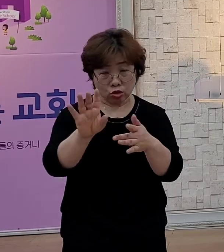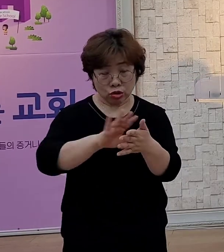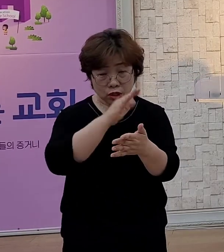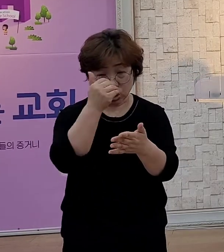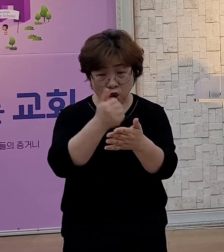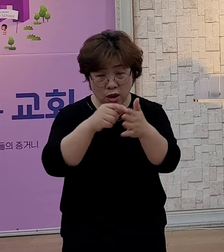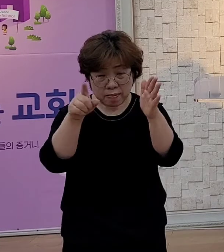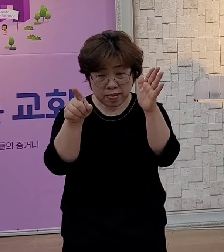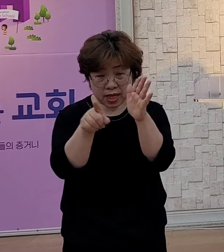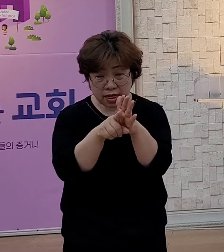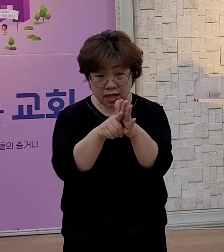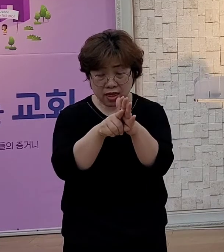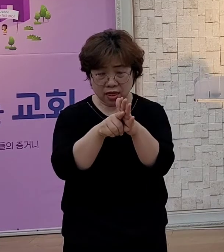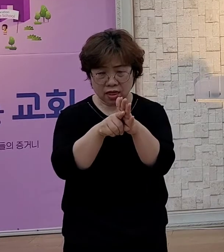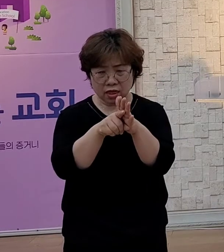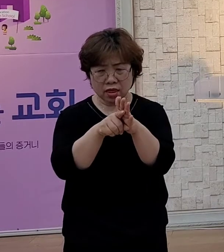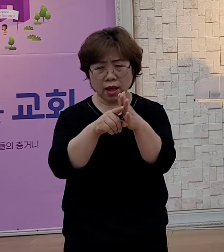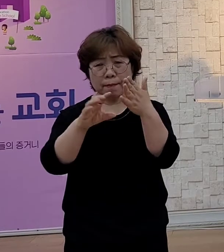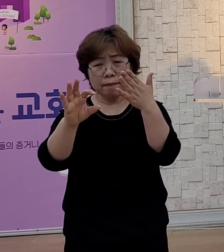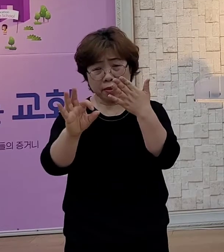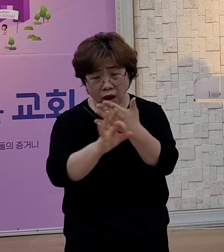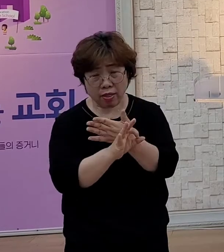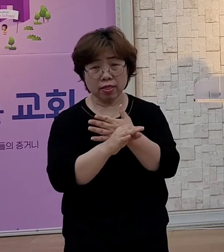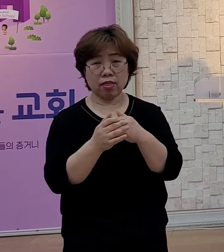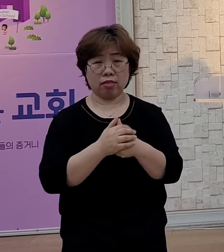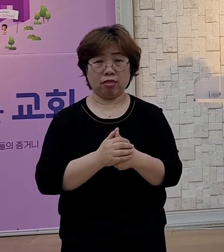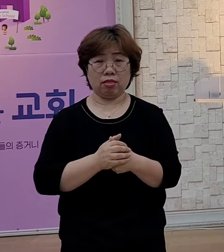그리스도를 믿는다면 이 말이